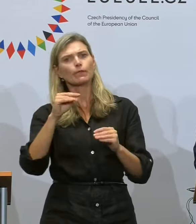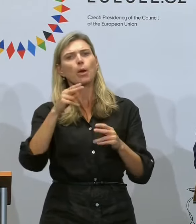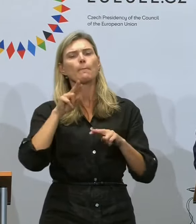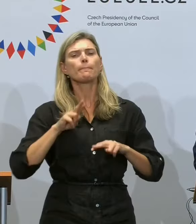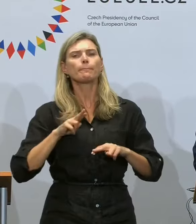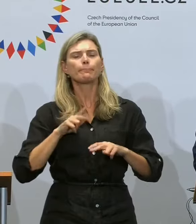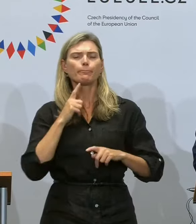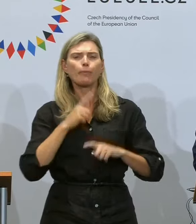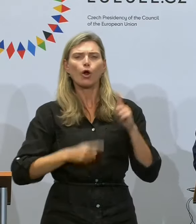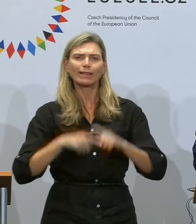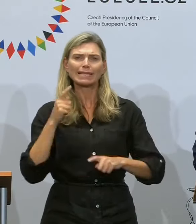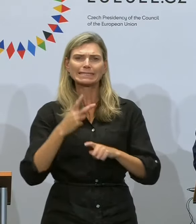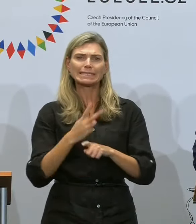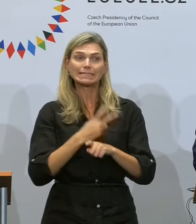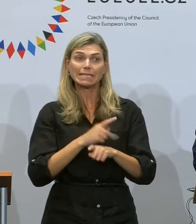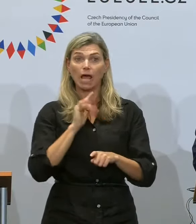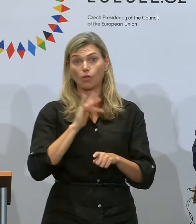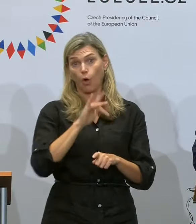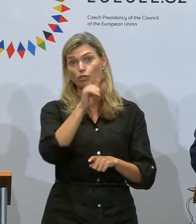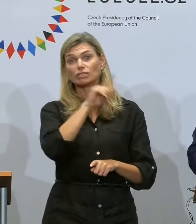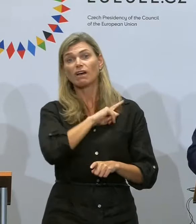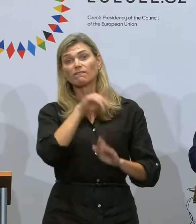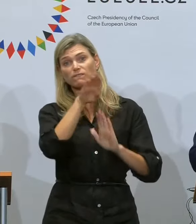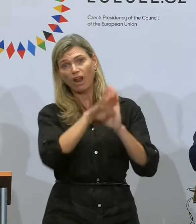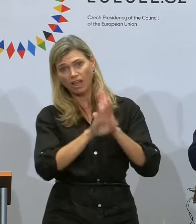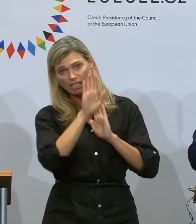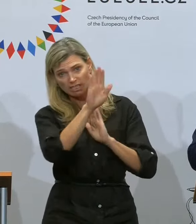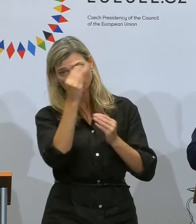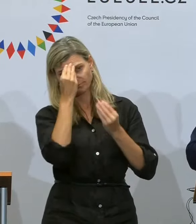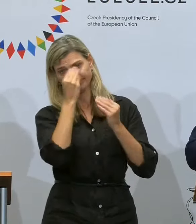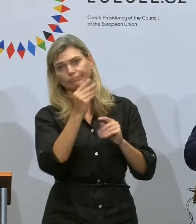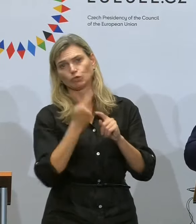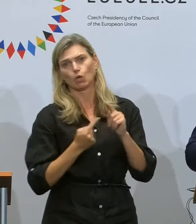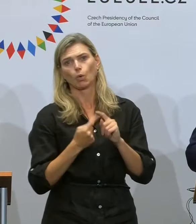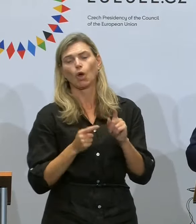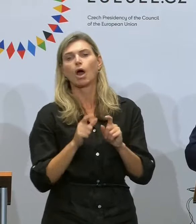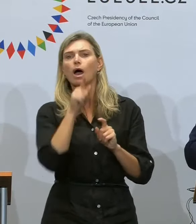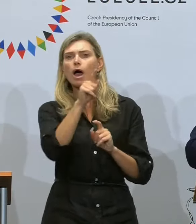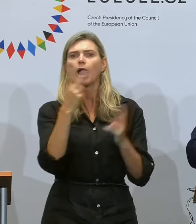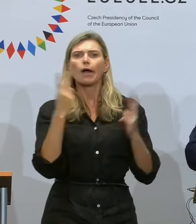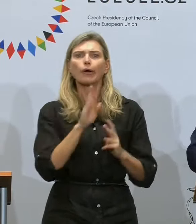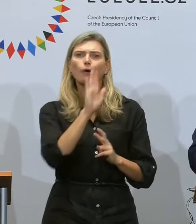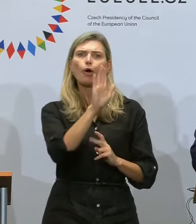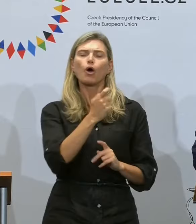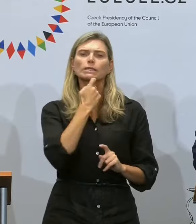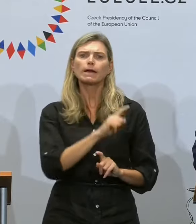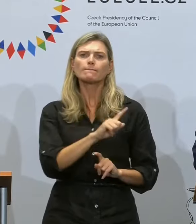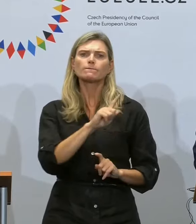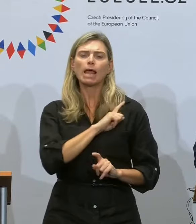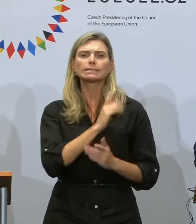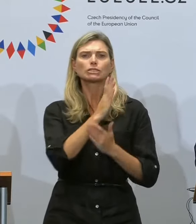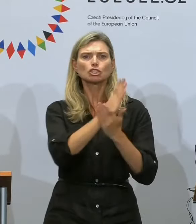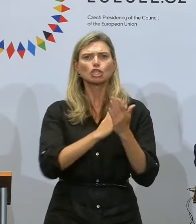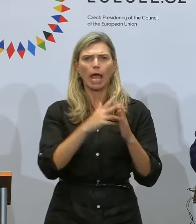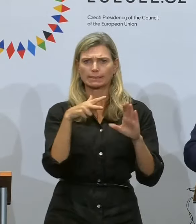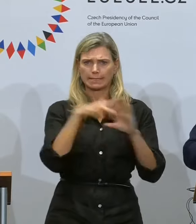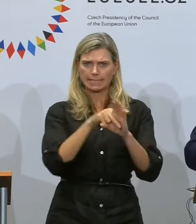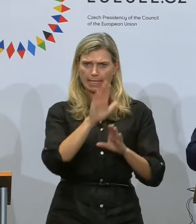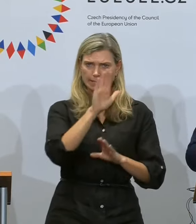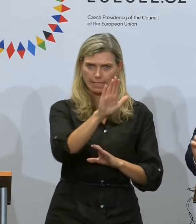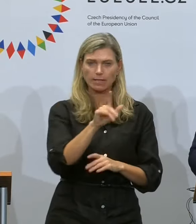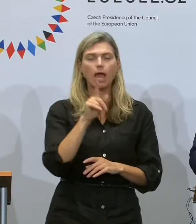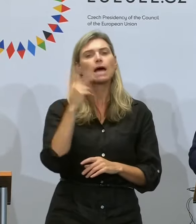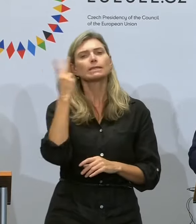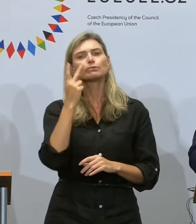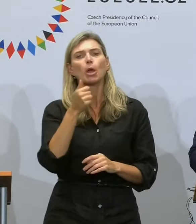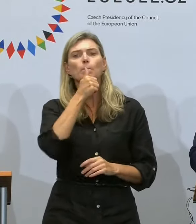politický postoj některých jiných států, které prostě chtějí tam, řekněme, mít určité oblasti pokryté. Ale těch